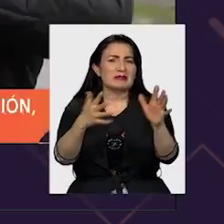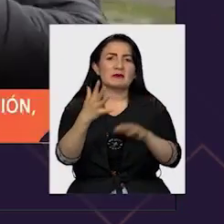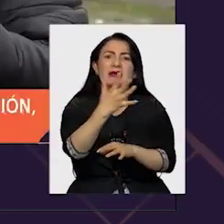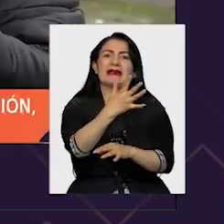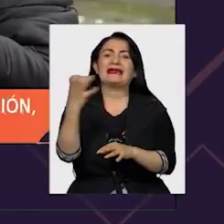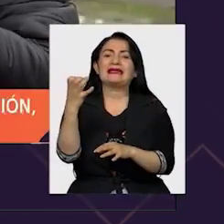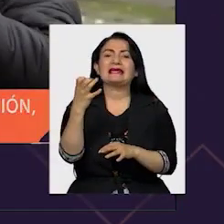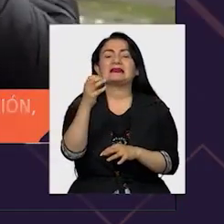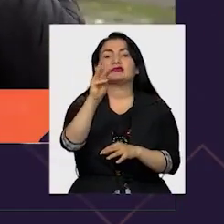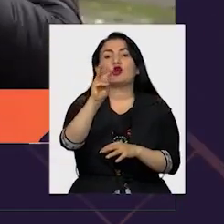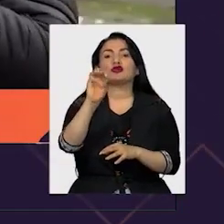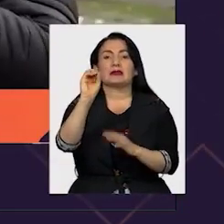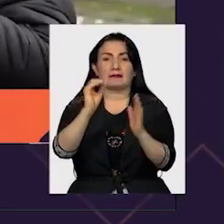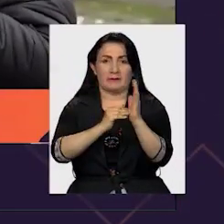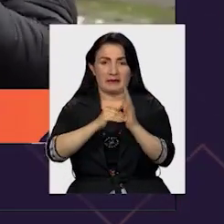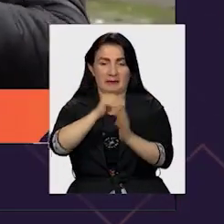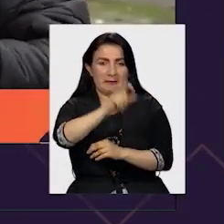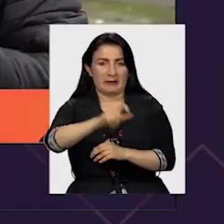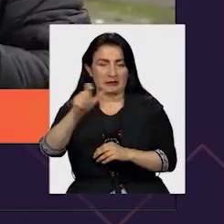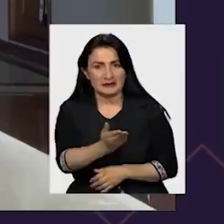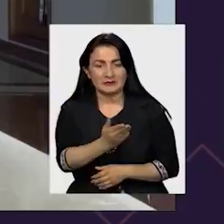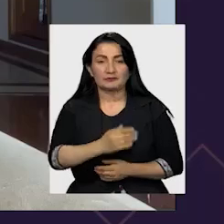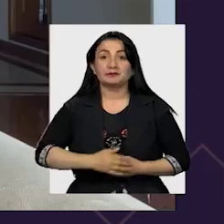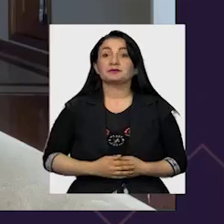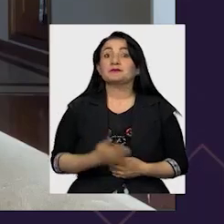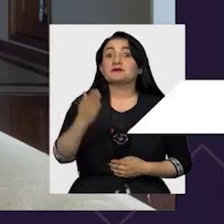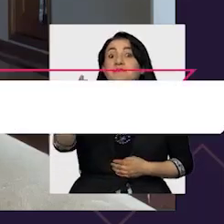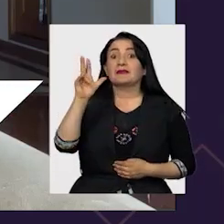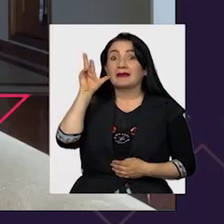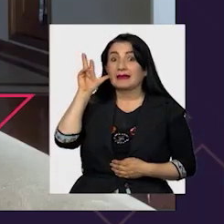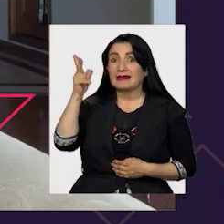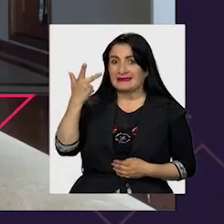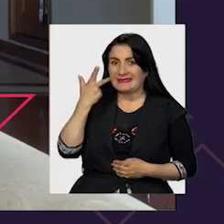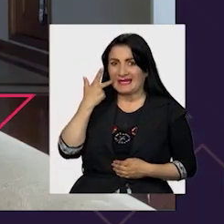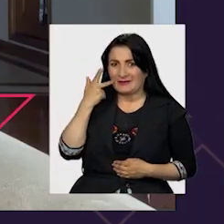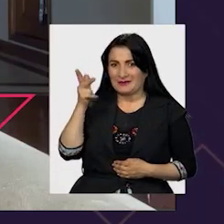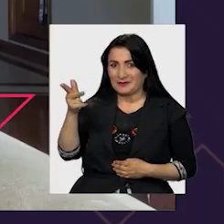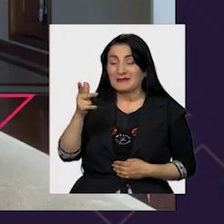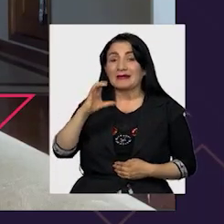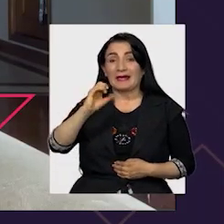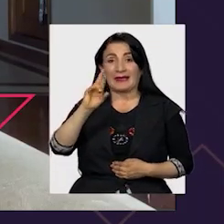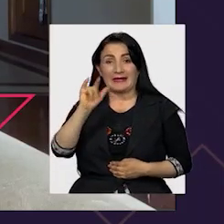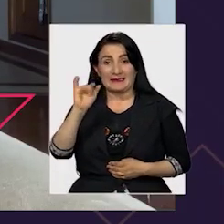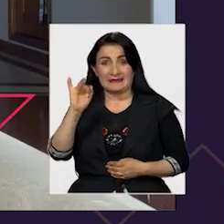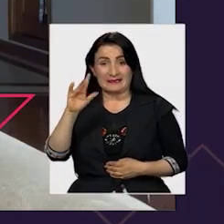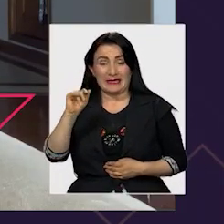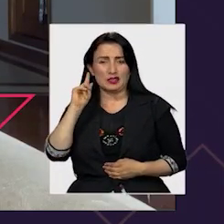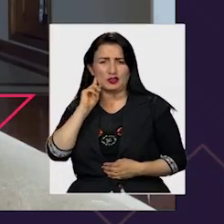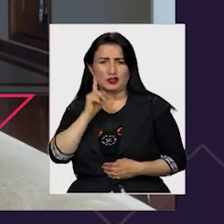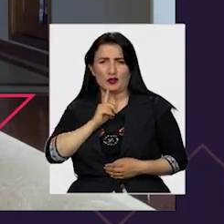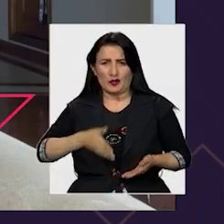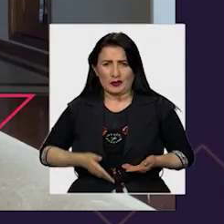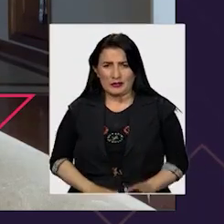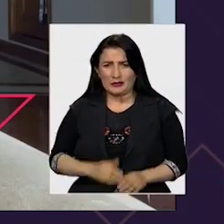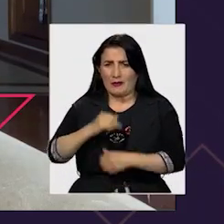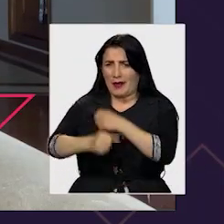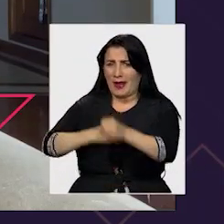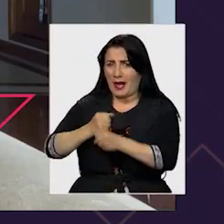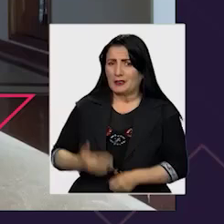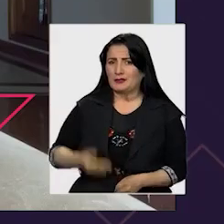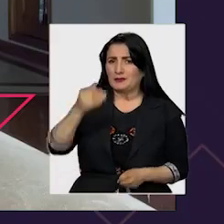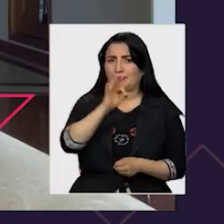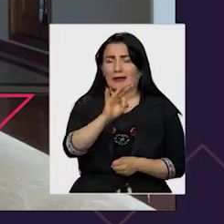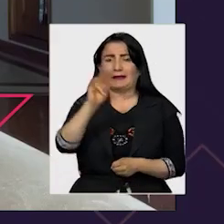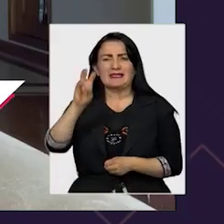ser unas 580.000 personas. Cristian Briceño, de 37 años y sordo de nacimiento, presentador